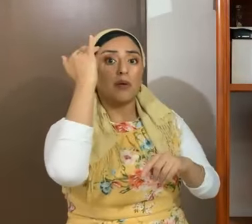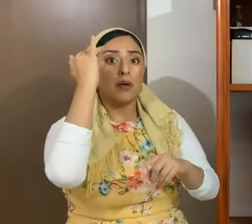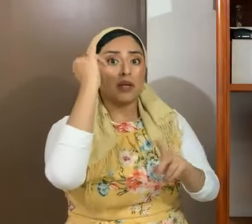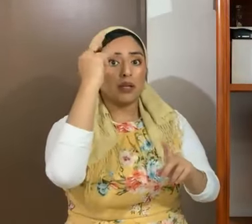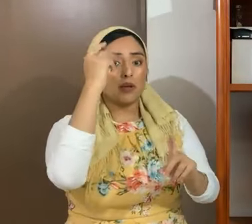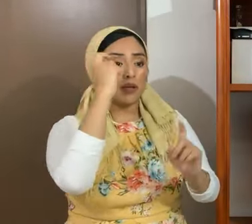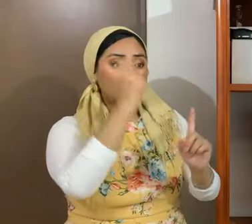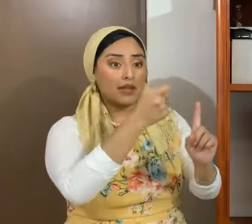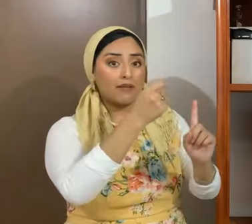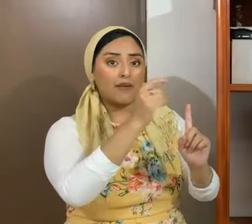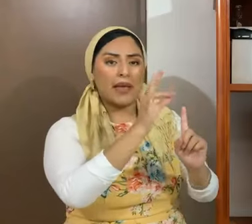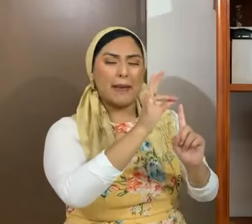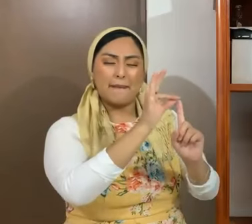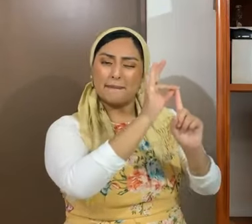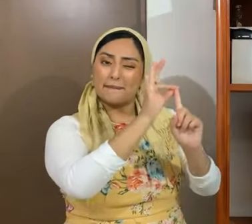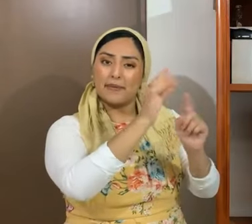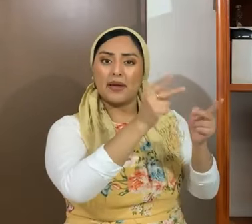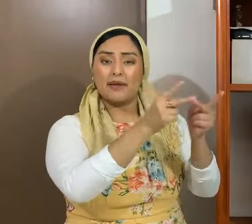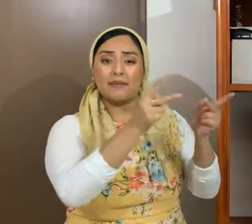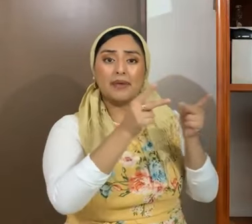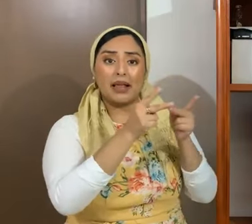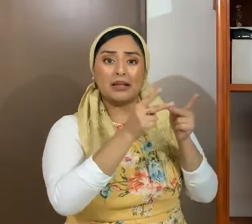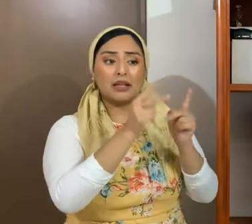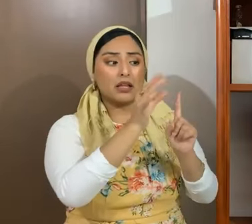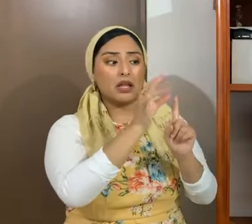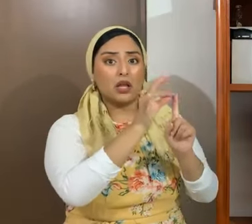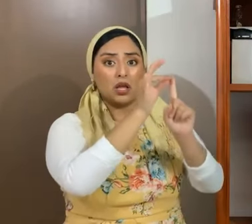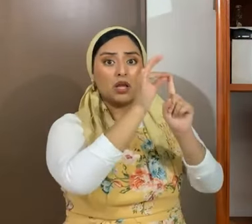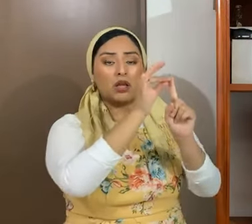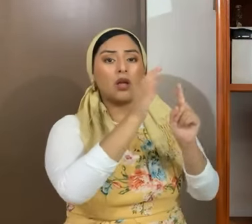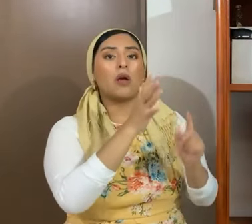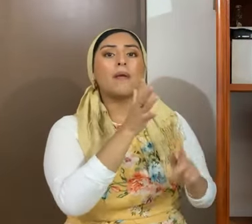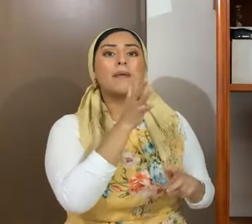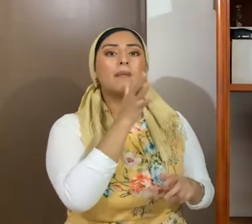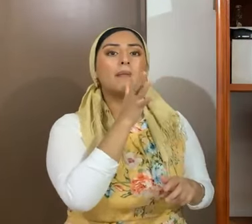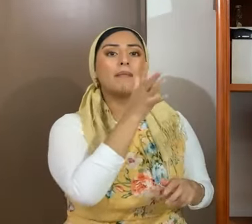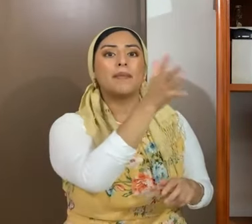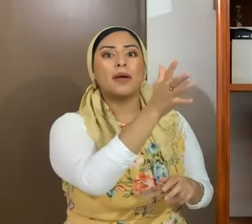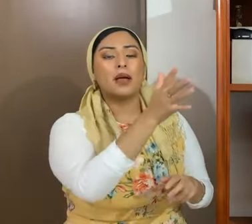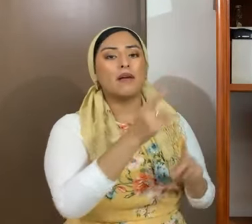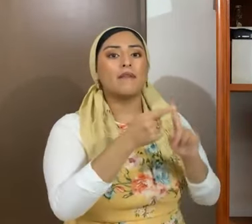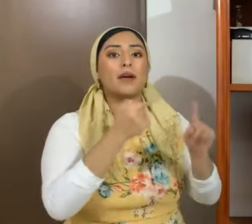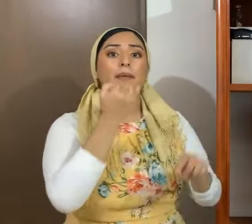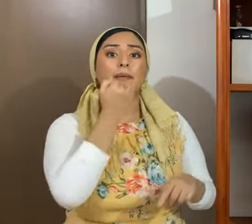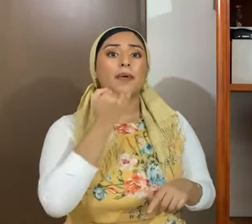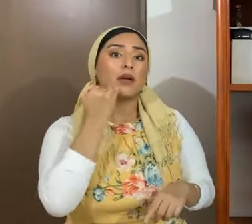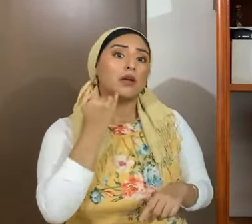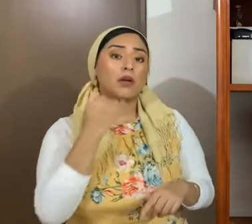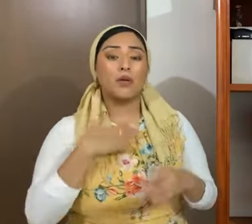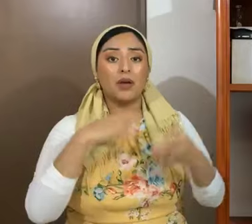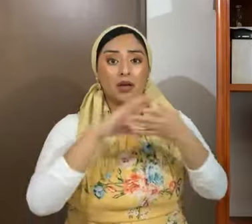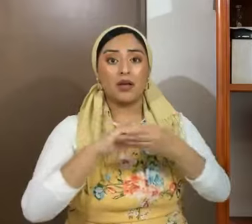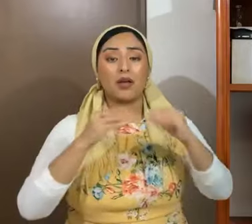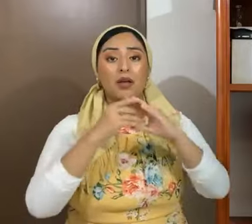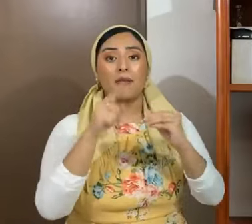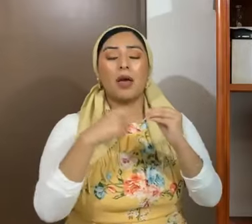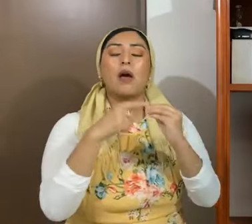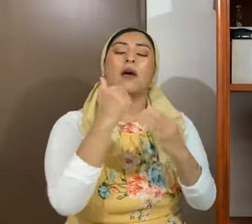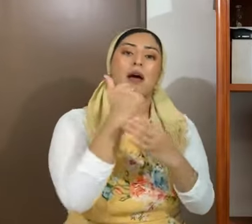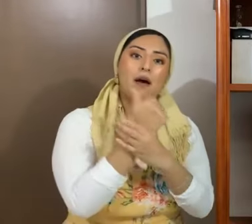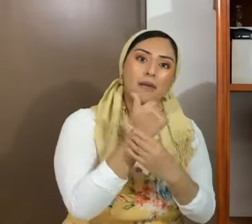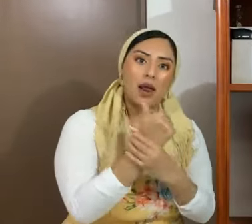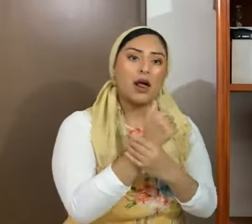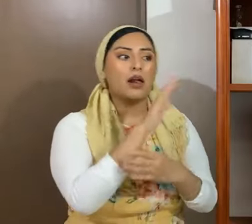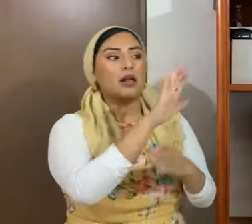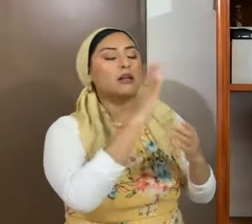le dio un lugar especial y privilegiado como matriarca de Israel. Porque cuando hablamos de Abraham y de todo lo que